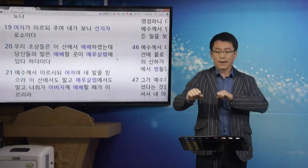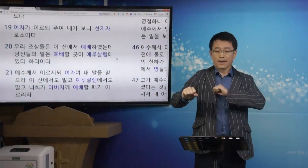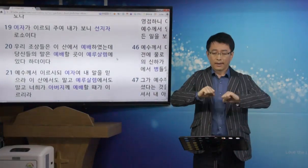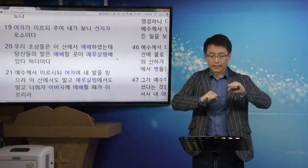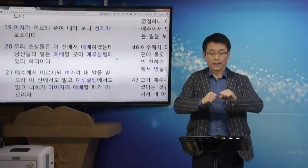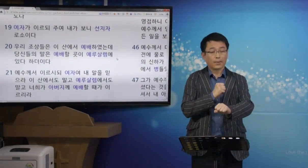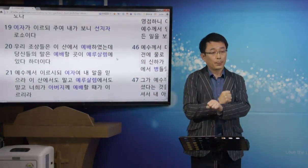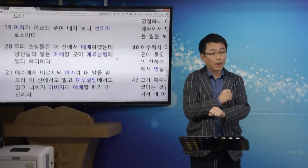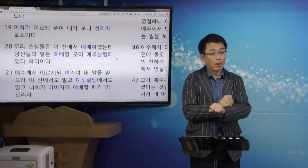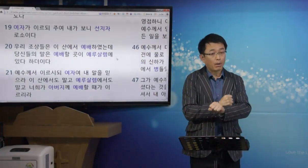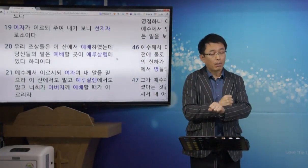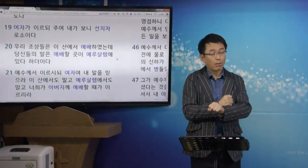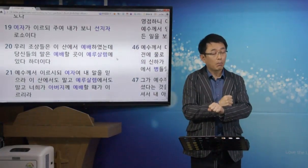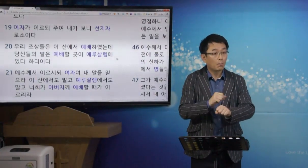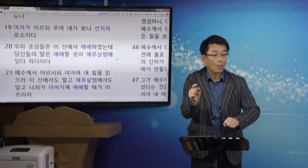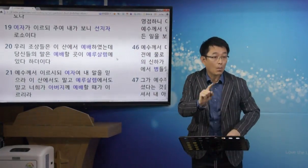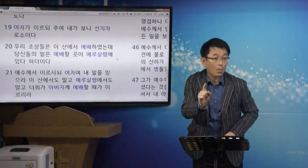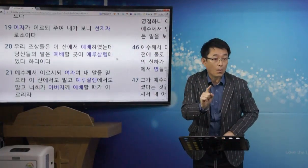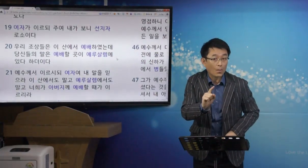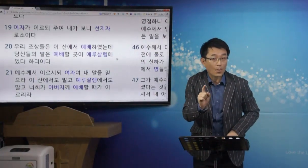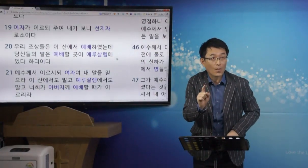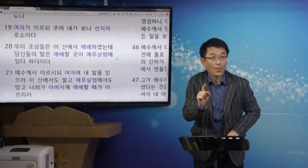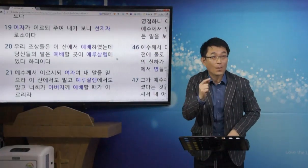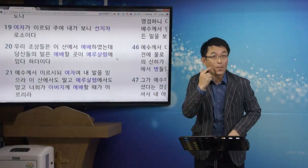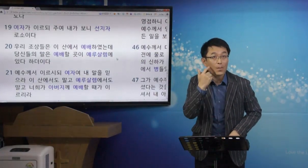행하며 행하다. 이 뜻은 무엇입니까?